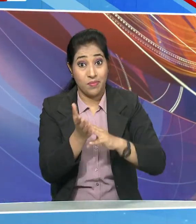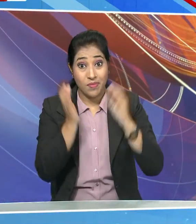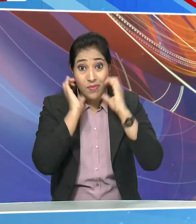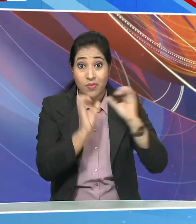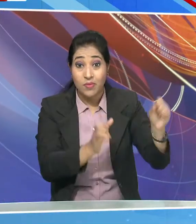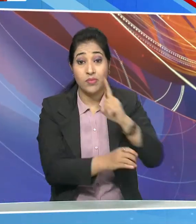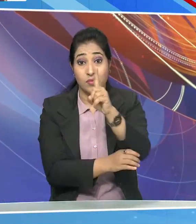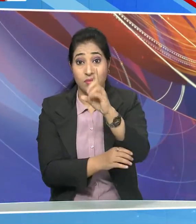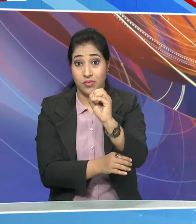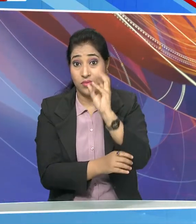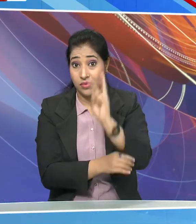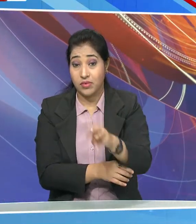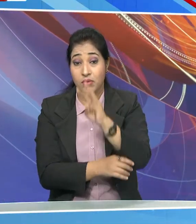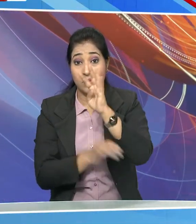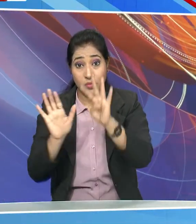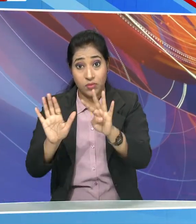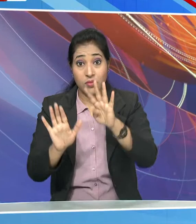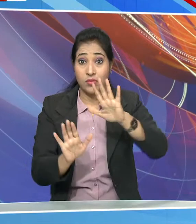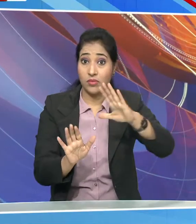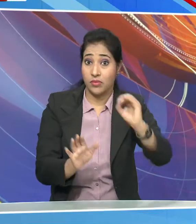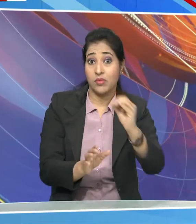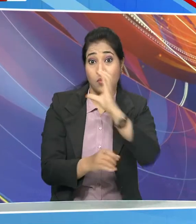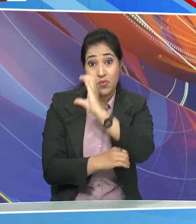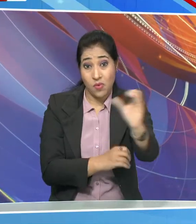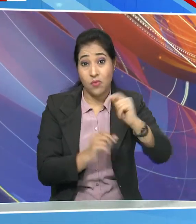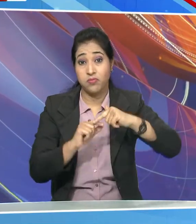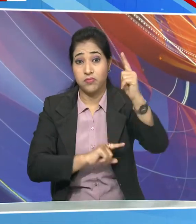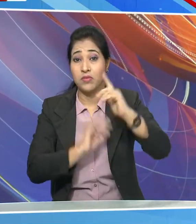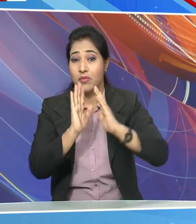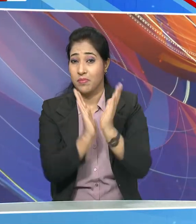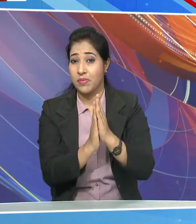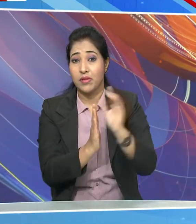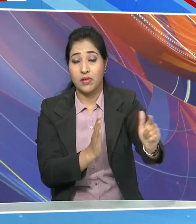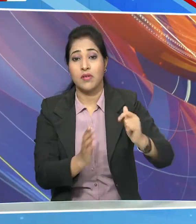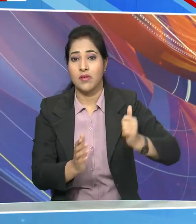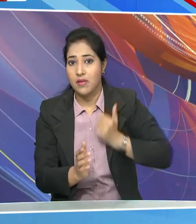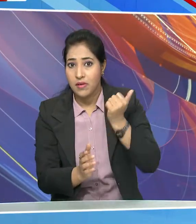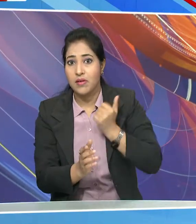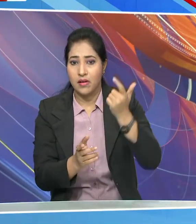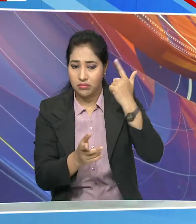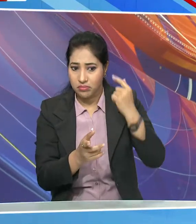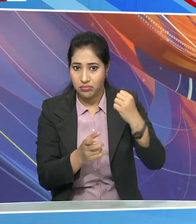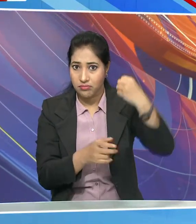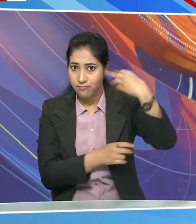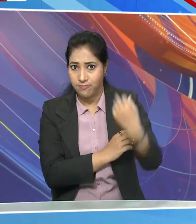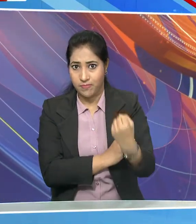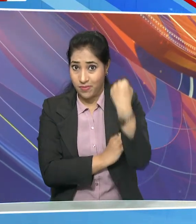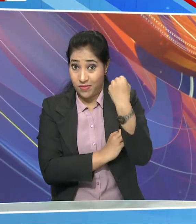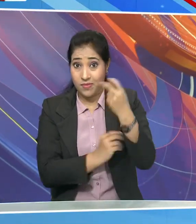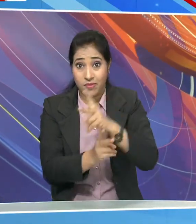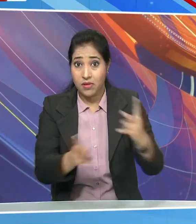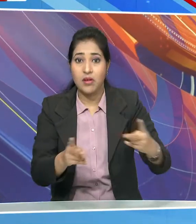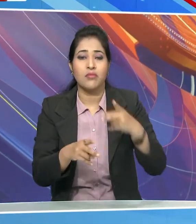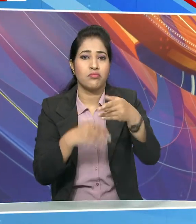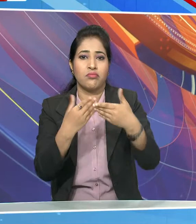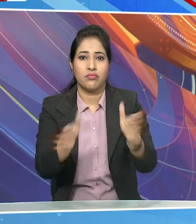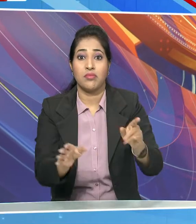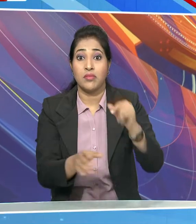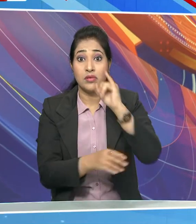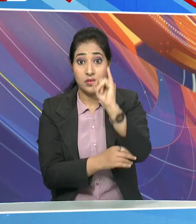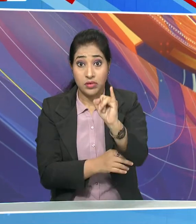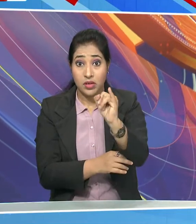100950 करोड़ की लागत से बनकर तैयार एक हरित ऊर्जा गलियारे का भी लोकार्पण करेंगे ये लगभग